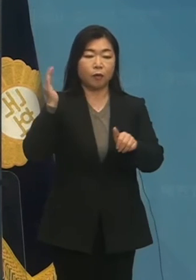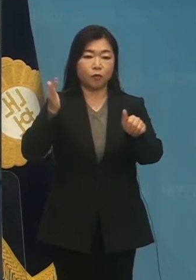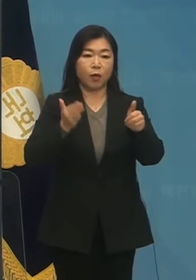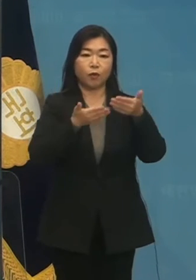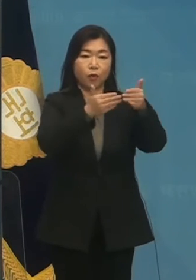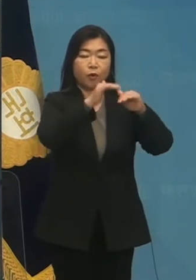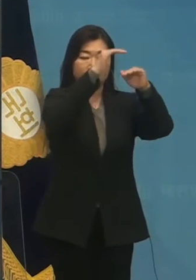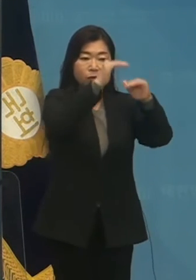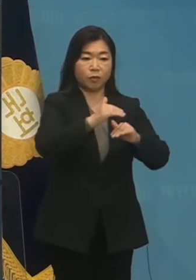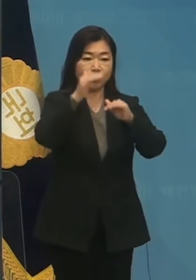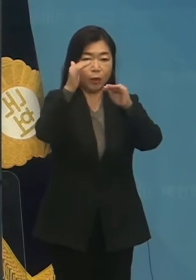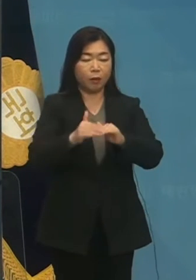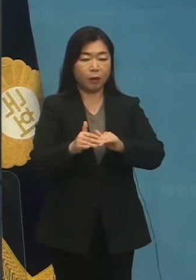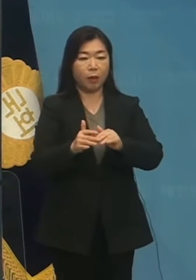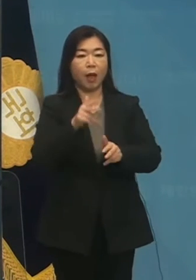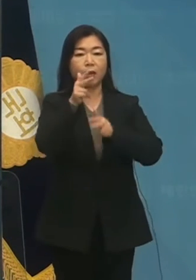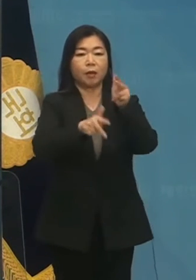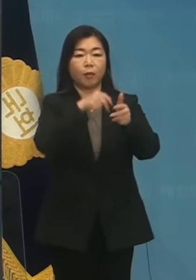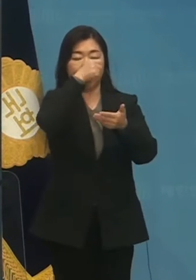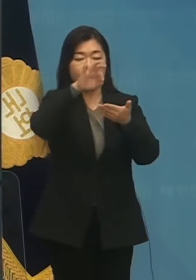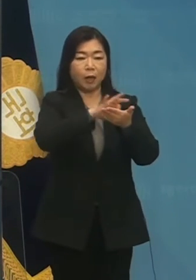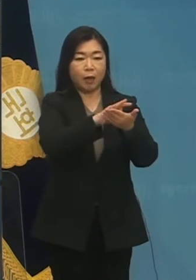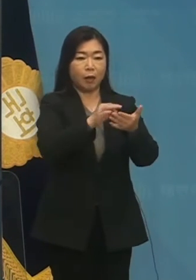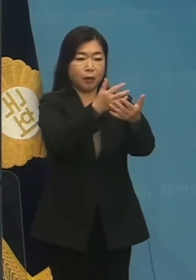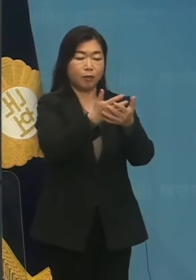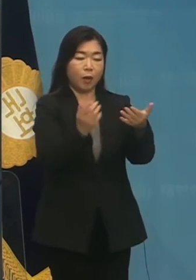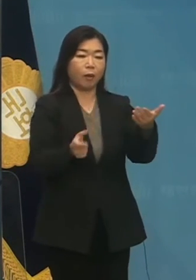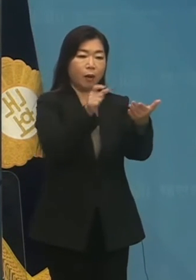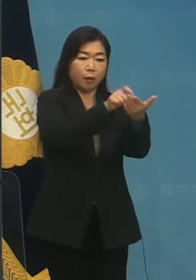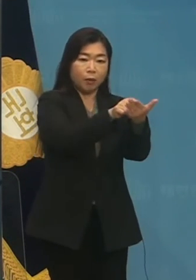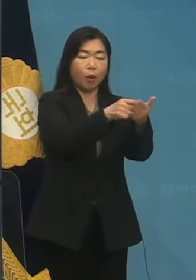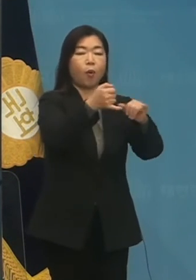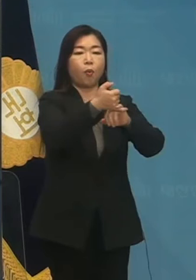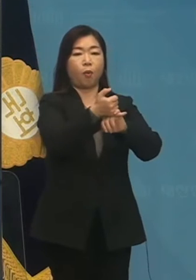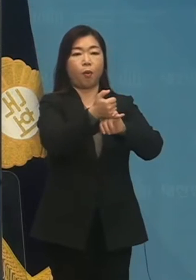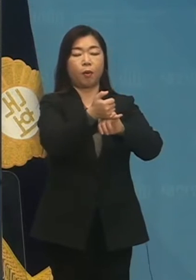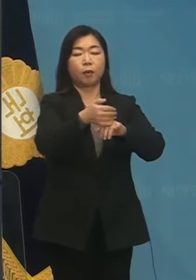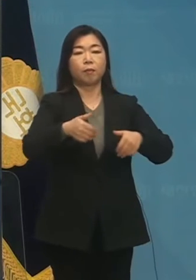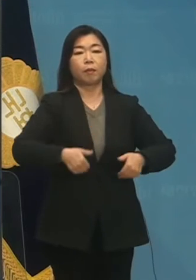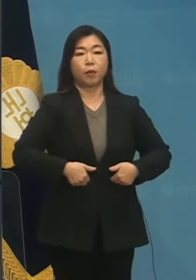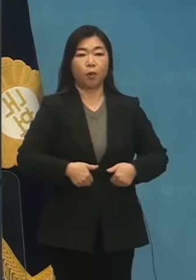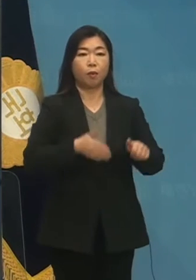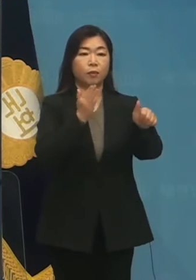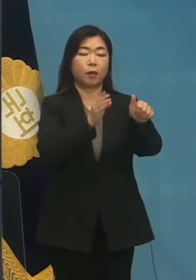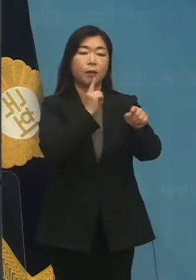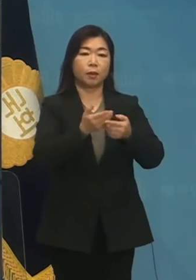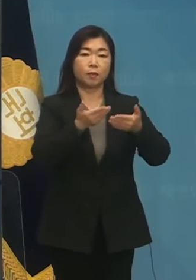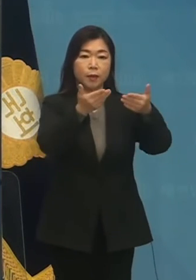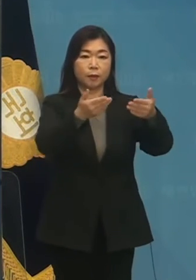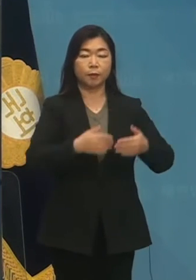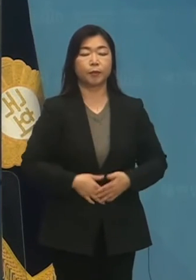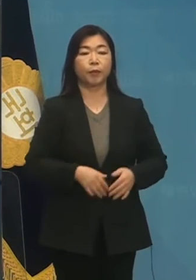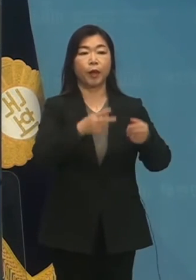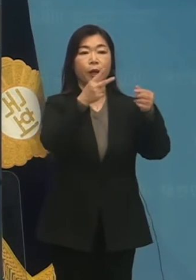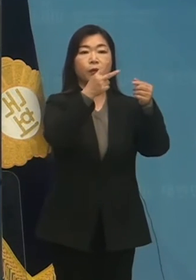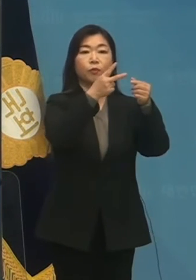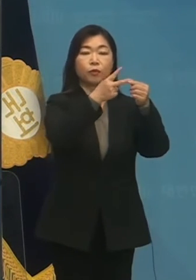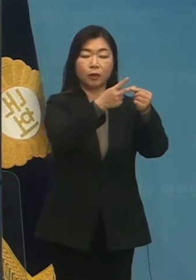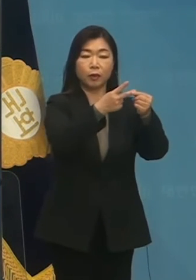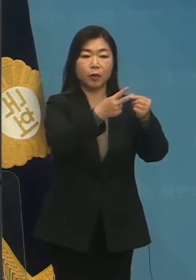요청한 사업들이 예결위 심사 과정에서 적극 반영할 것을 강력히 촉구합니다.